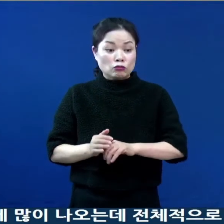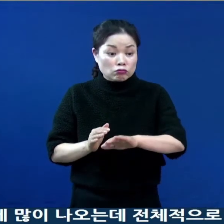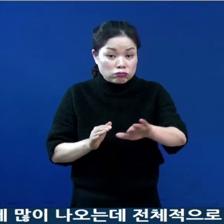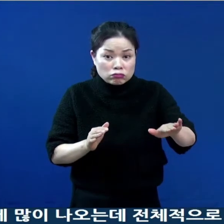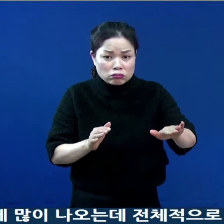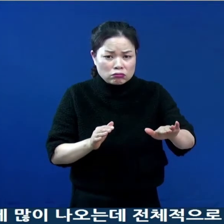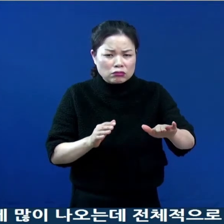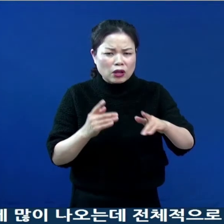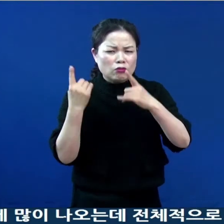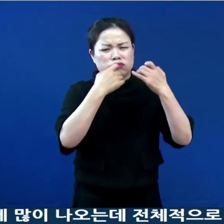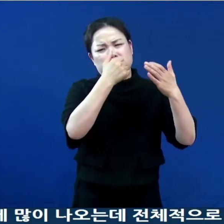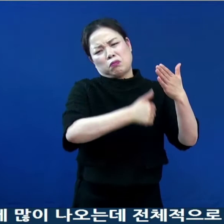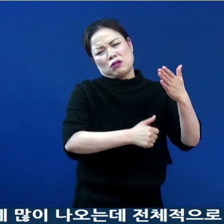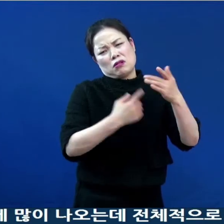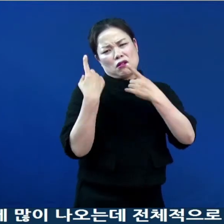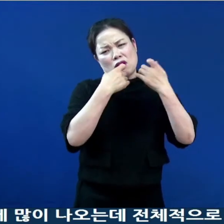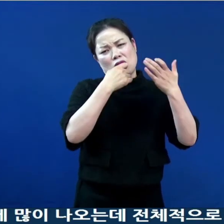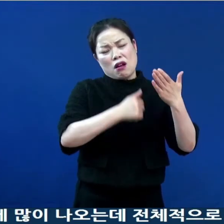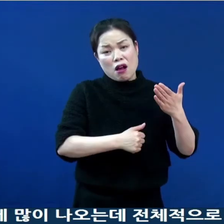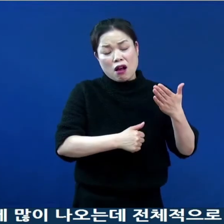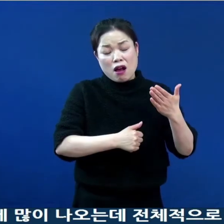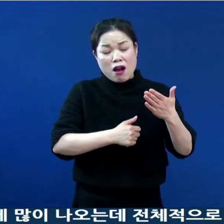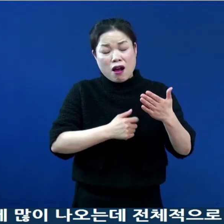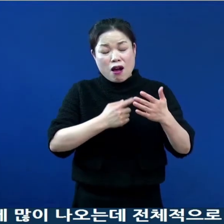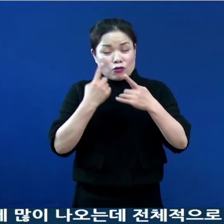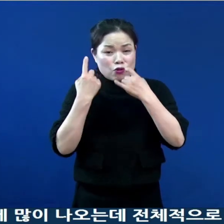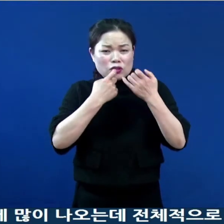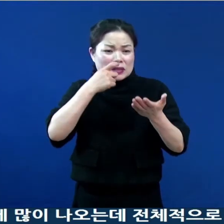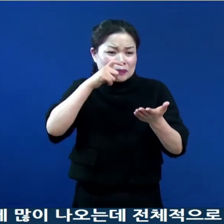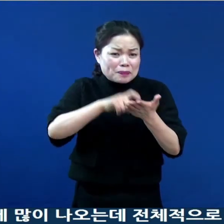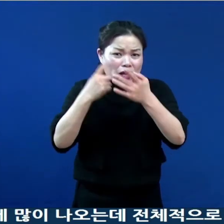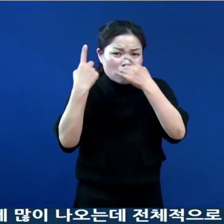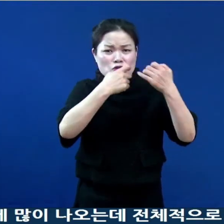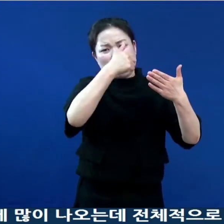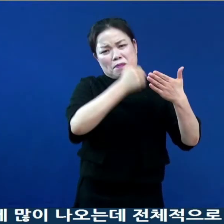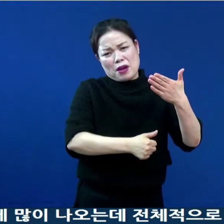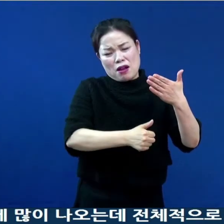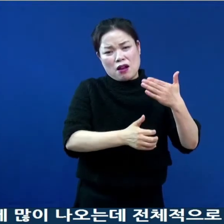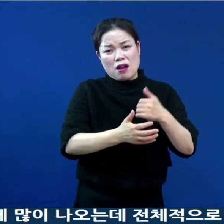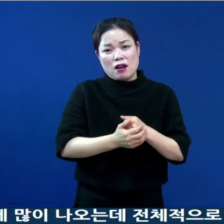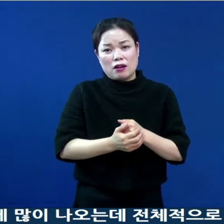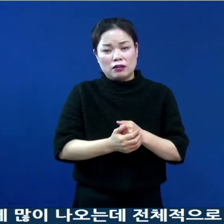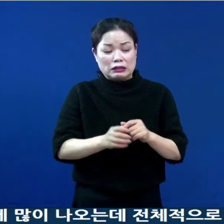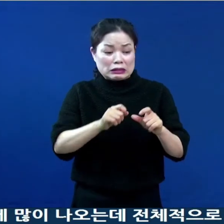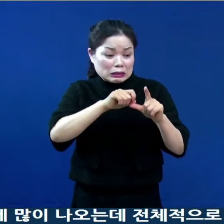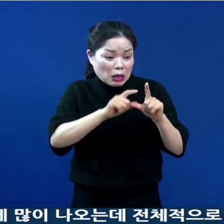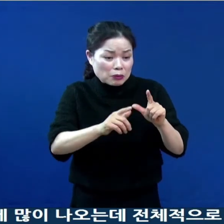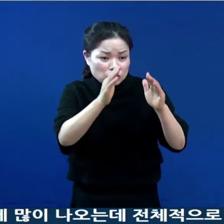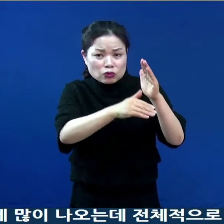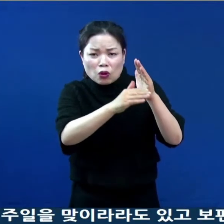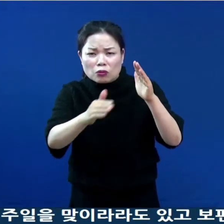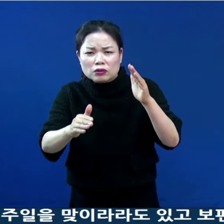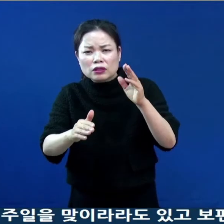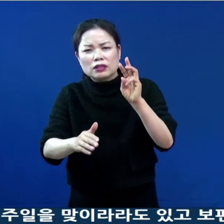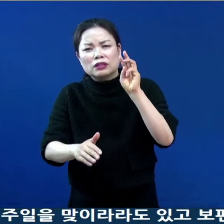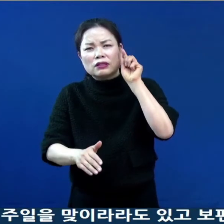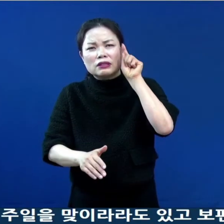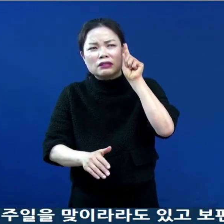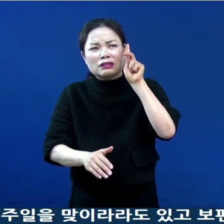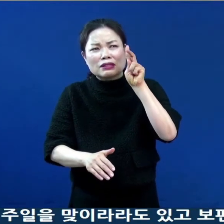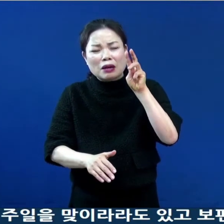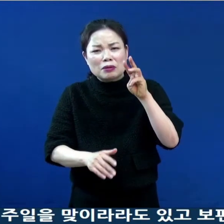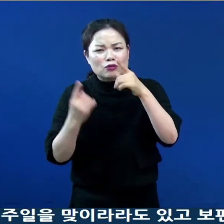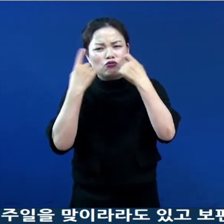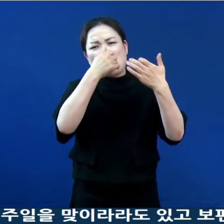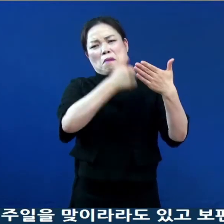우리는 미끄러져 나가요. 자꾸 아주 쉽게 미끄러져. 대부분의 성도님들은 제가 관찰해 보면요, 한 3일만 지나면 미끄러져